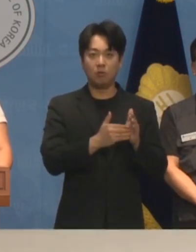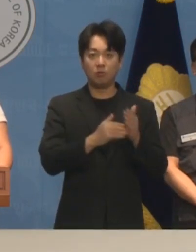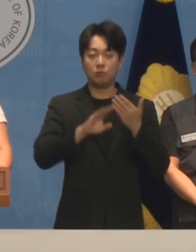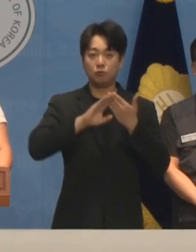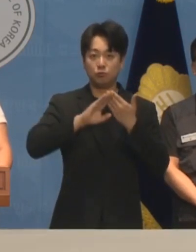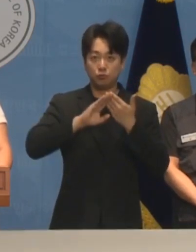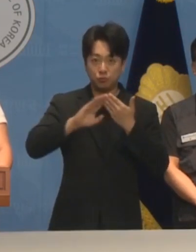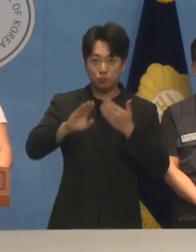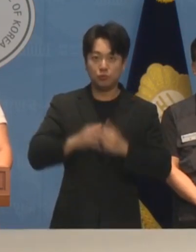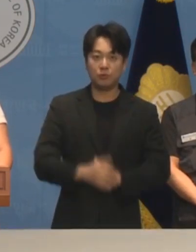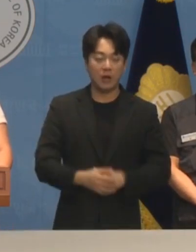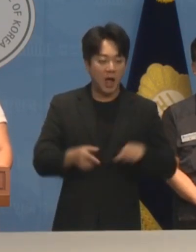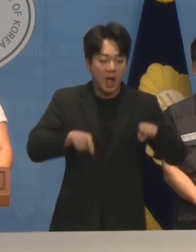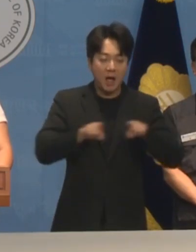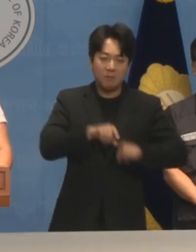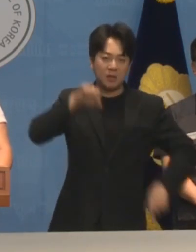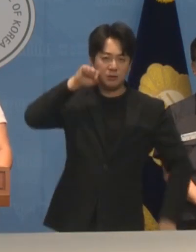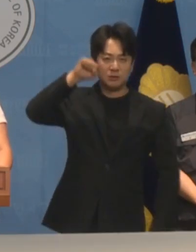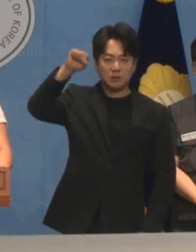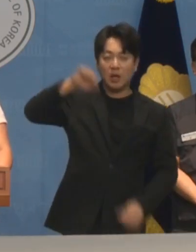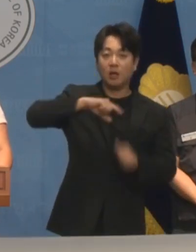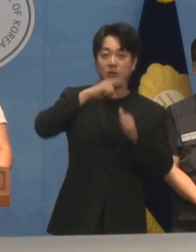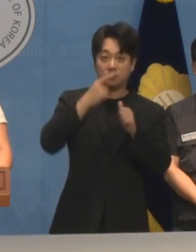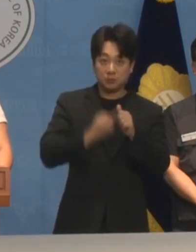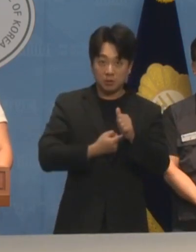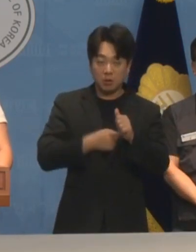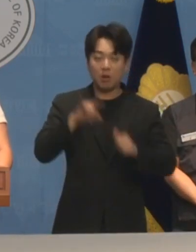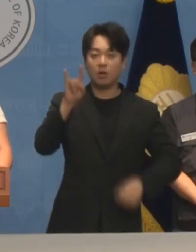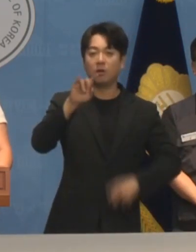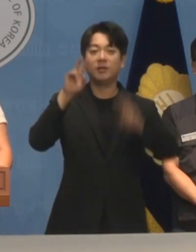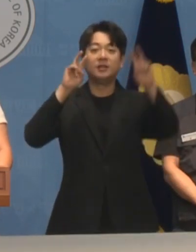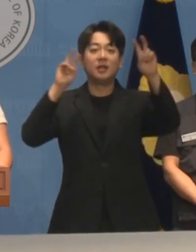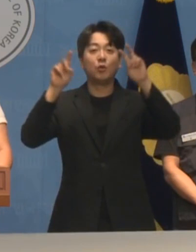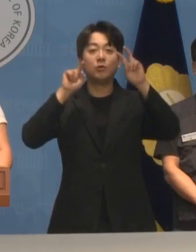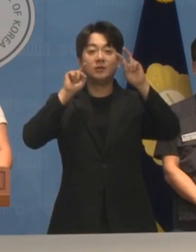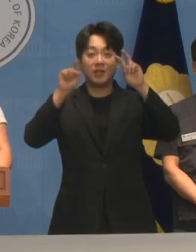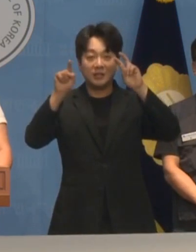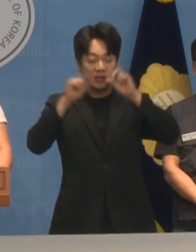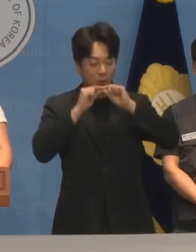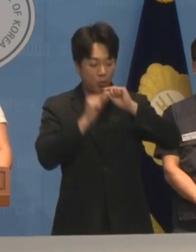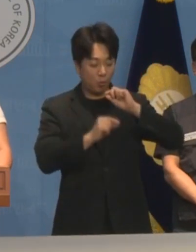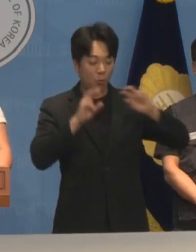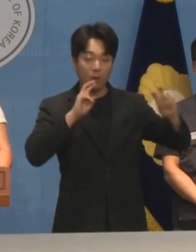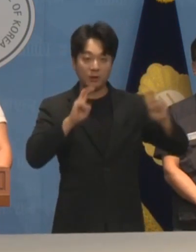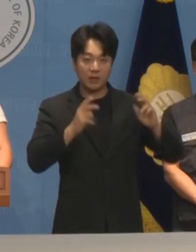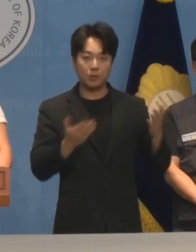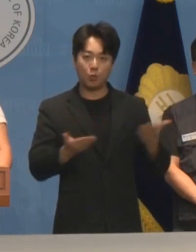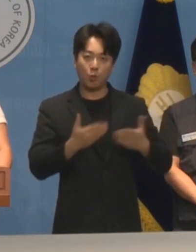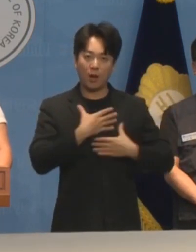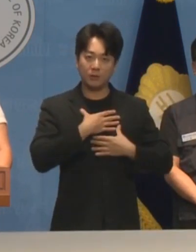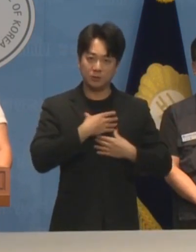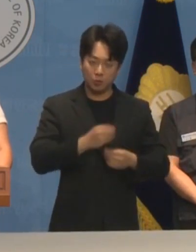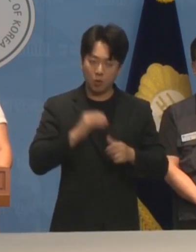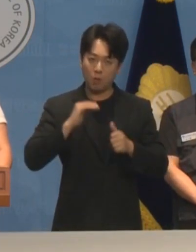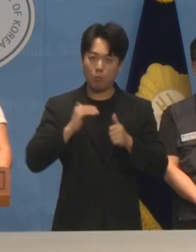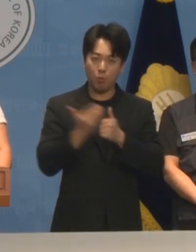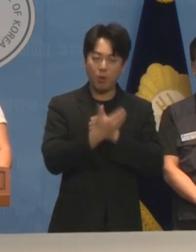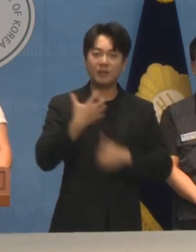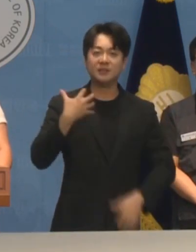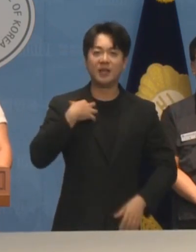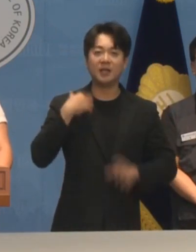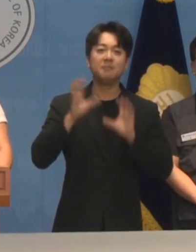노동자들이 함께 투쟁하며 현대자동차 원청이 사내하청 노동자들의 고용과 처우를 책임지도록